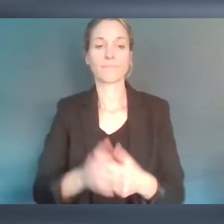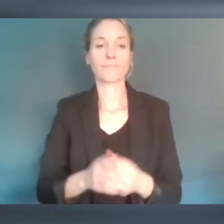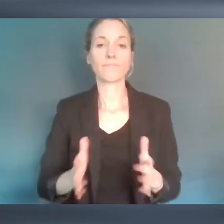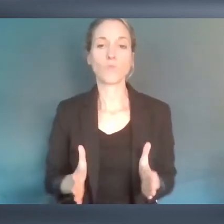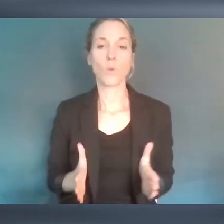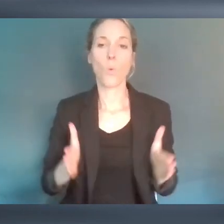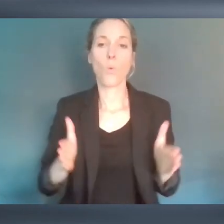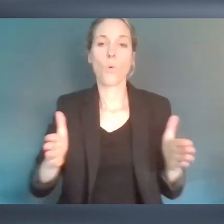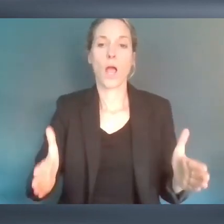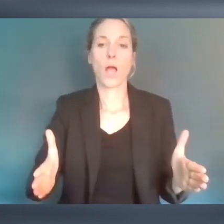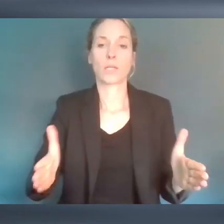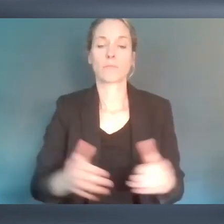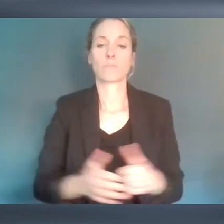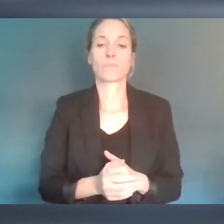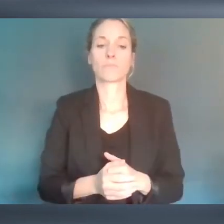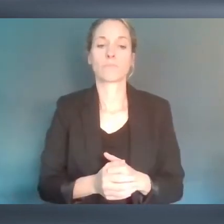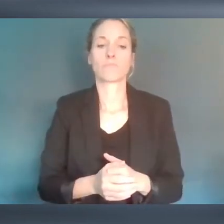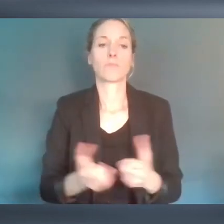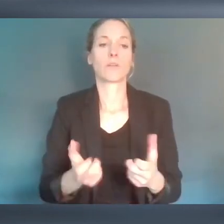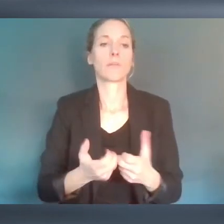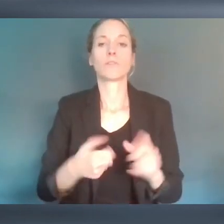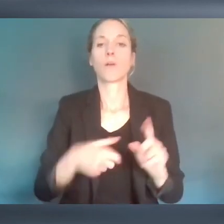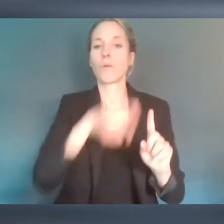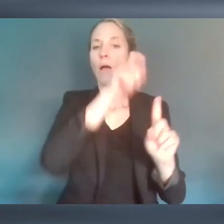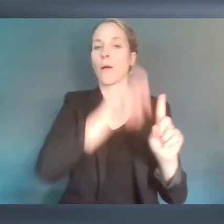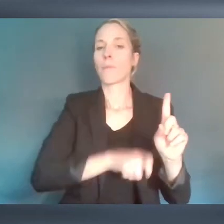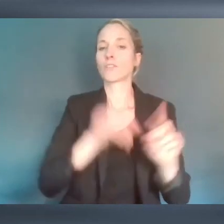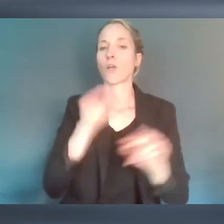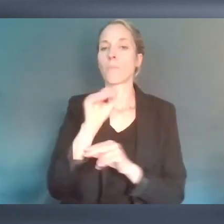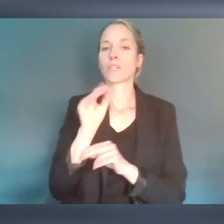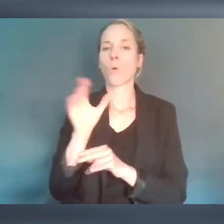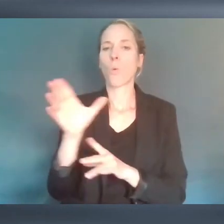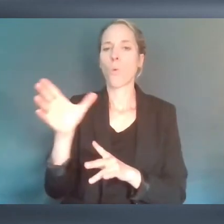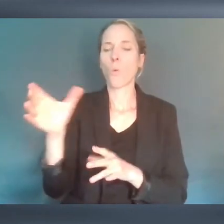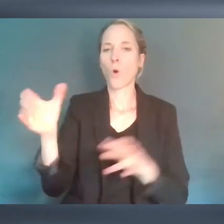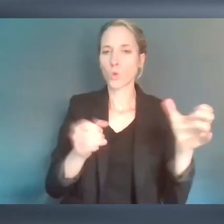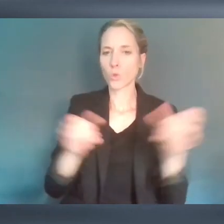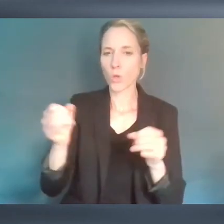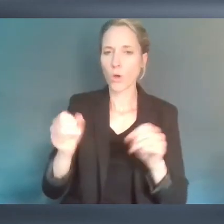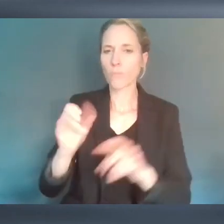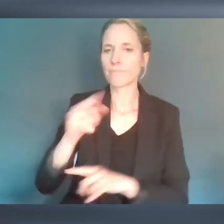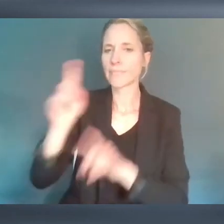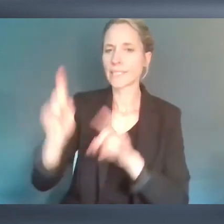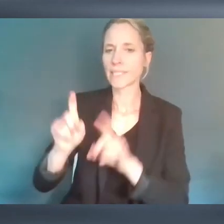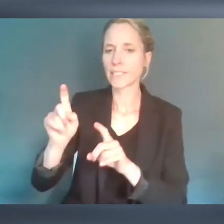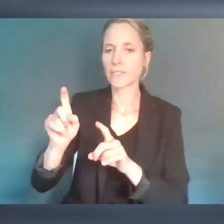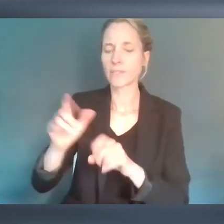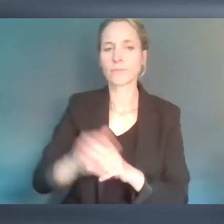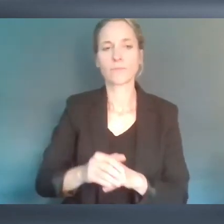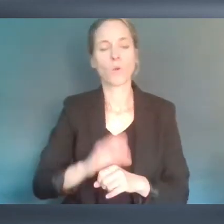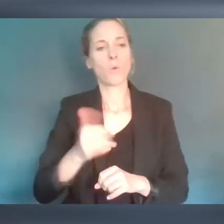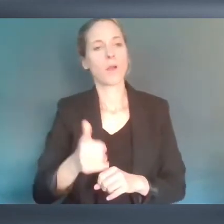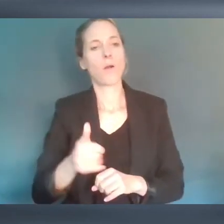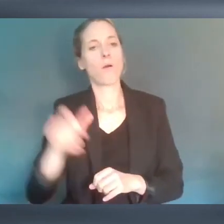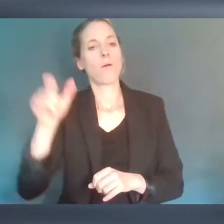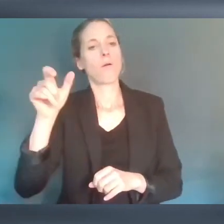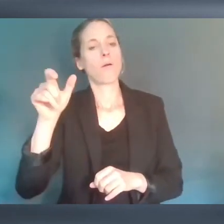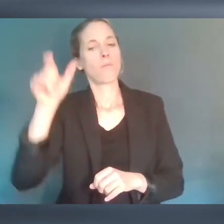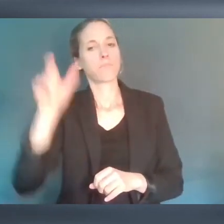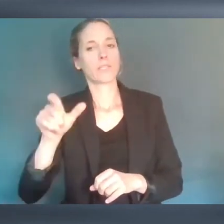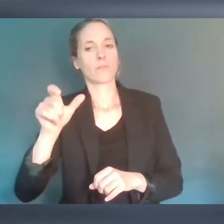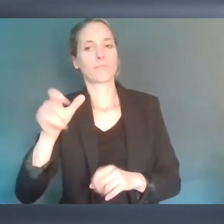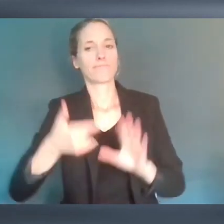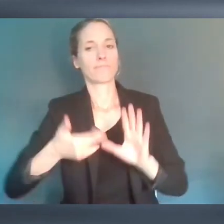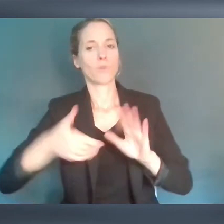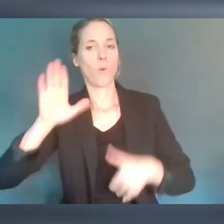courage, par exemple du recruteur de poser une question, ou bien de l'employé d'exprimer des besoins, parfois spéciaux,